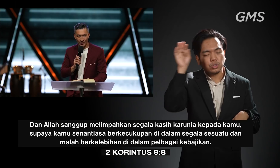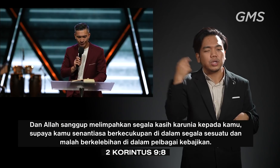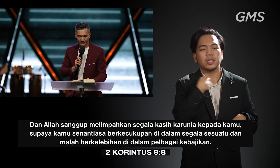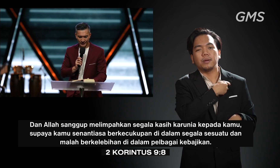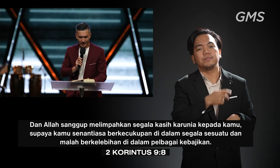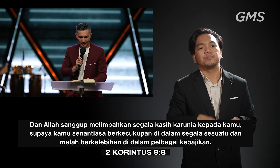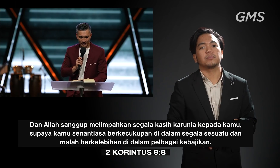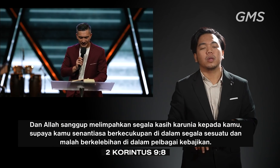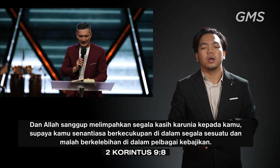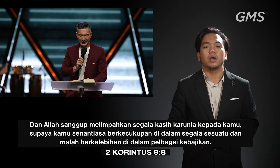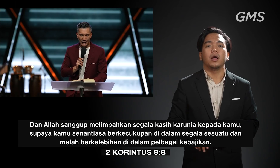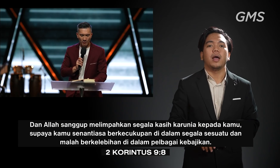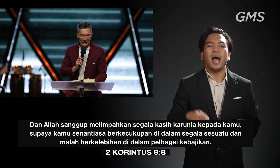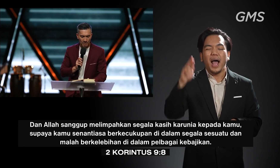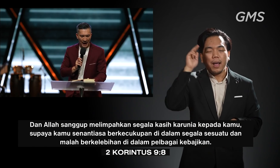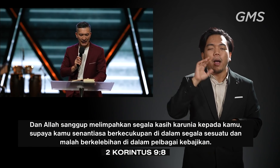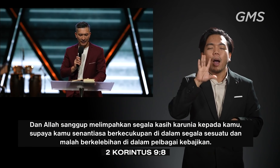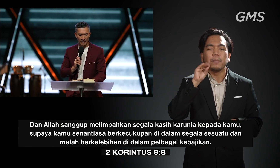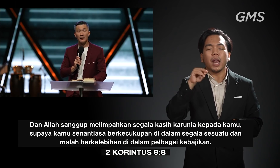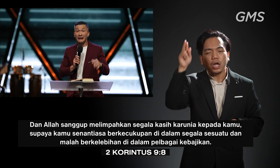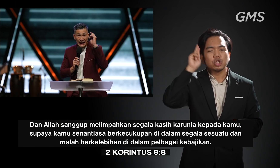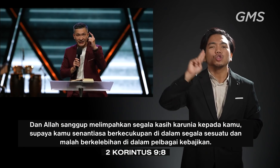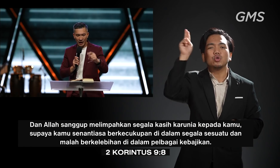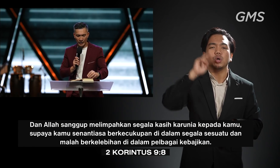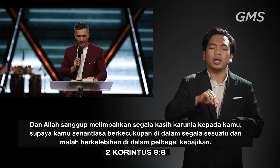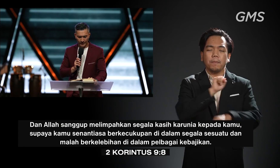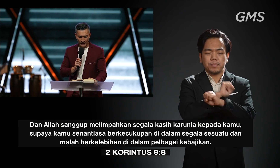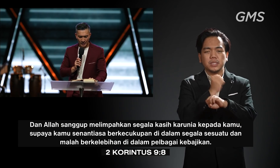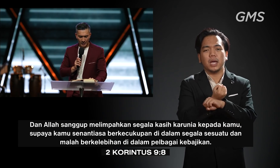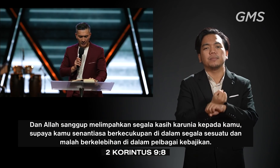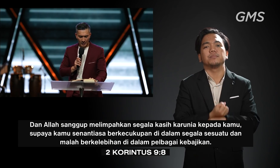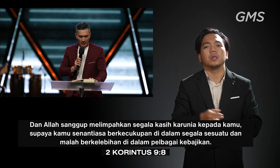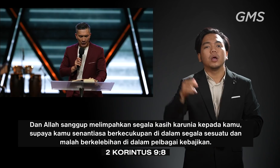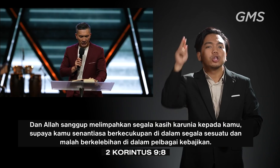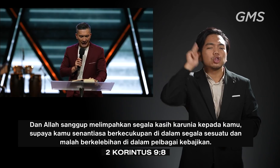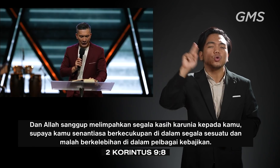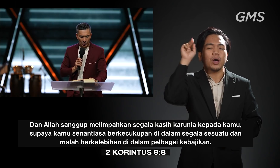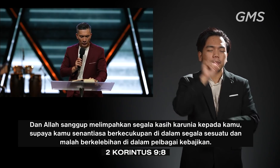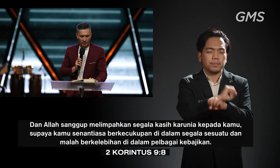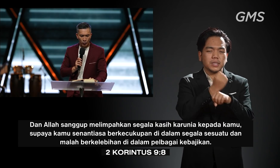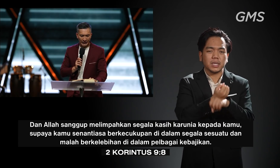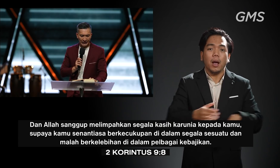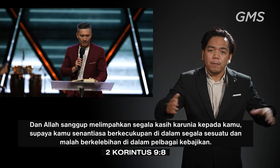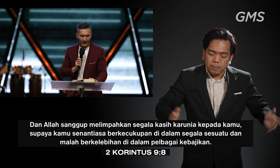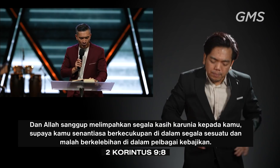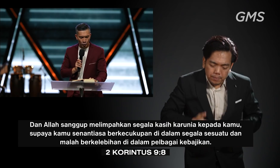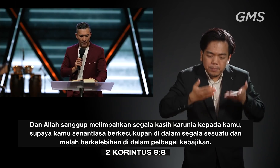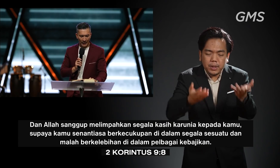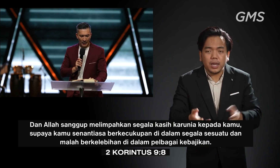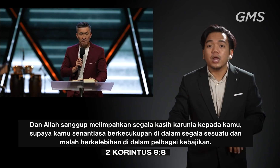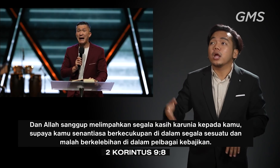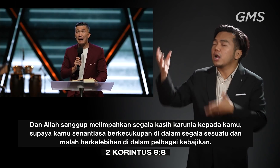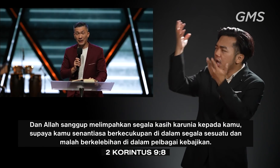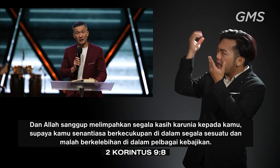Allah sanggup. Ya, dia sanggup melimpahkan kasih karunia. Lalu setelah itu membuat kita